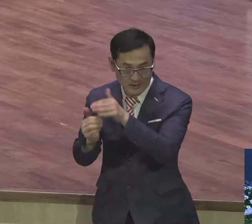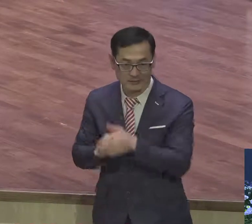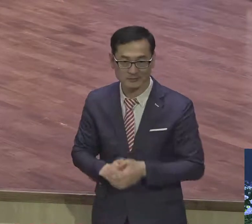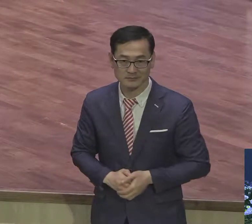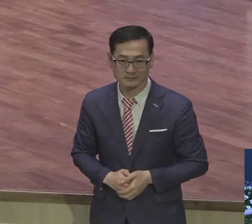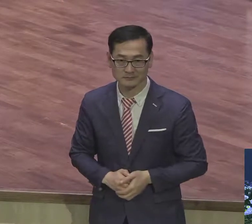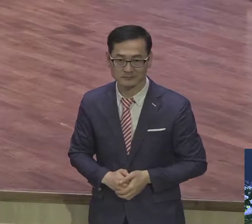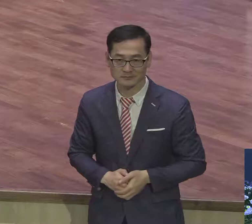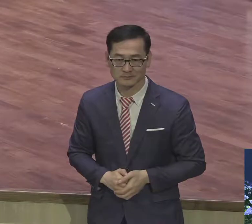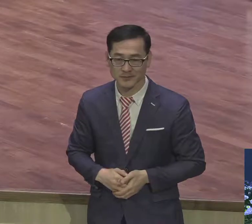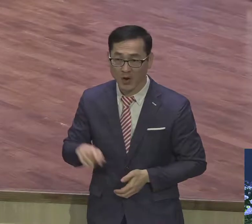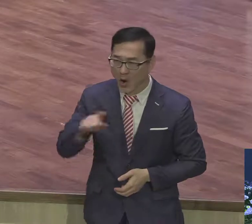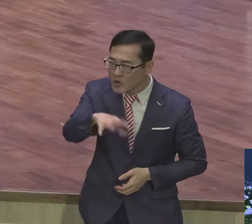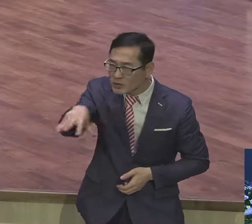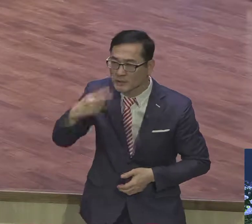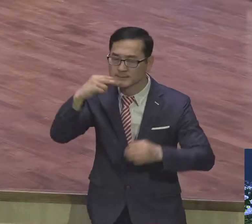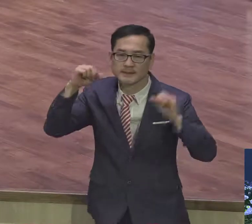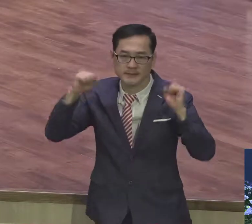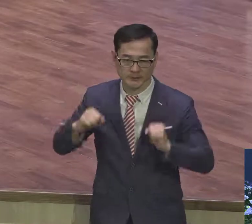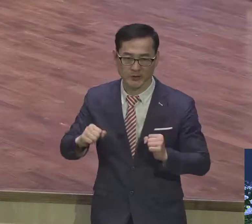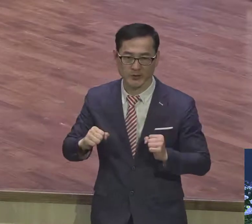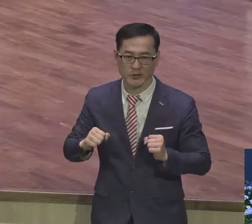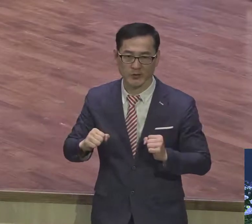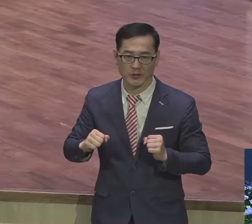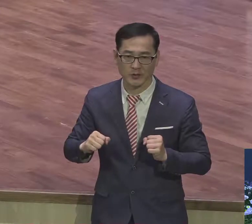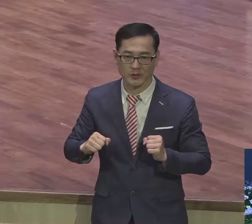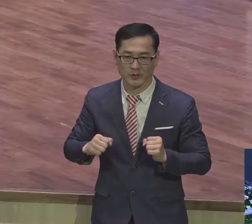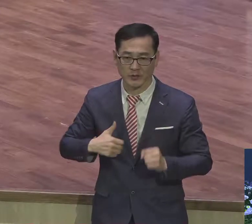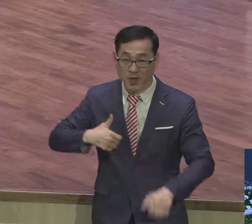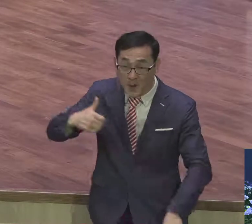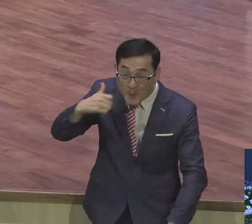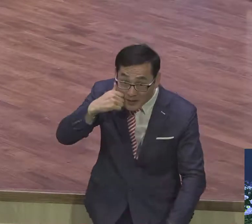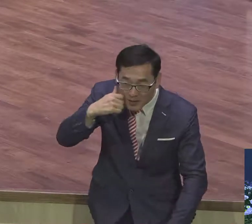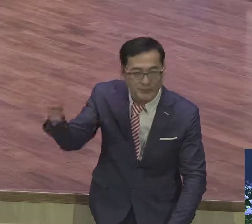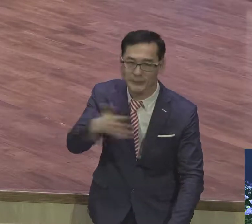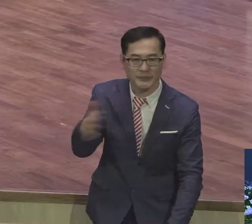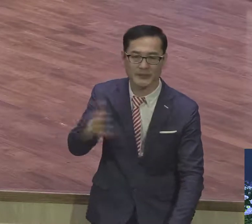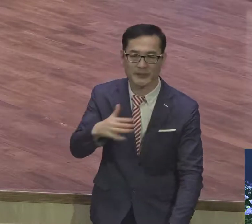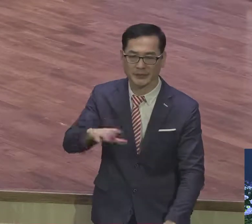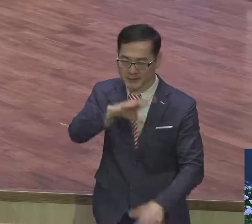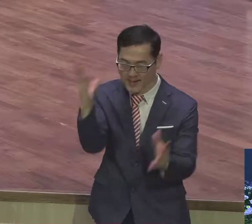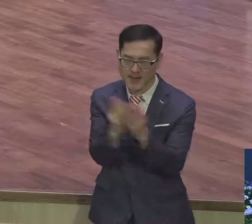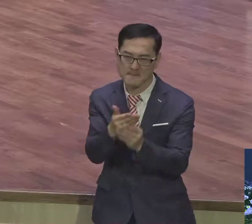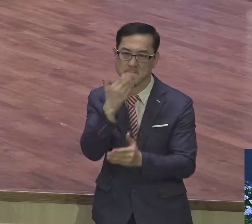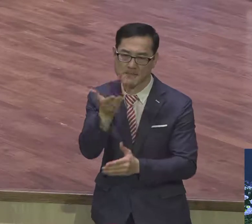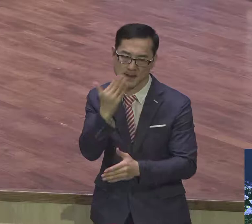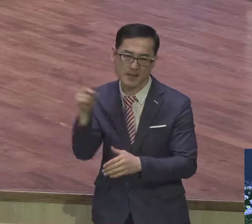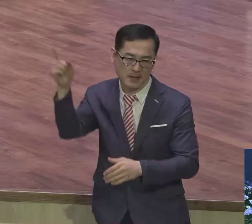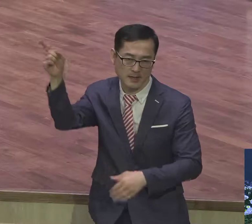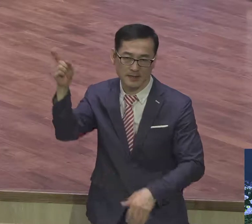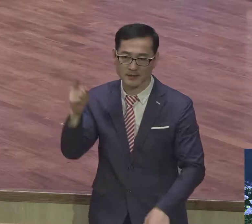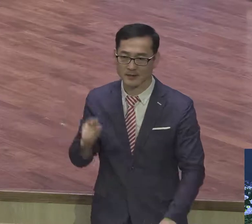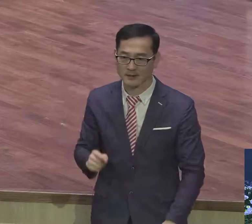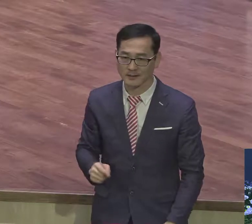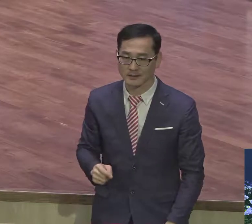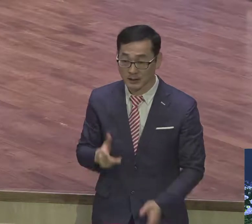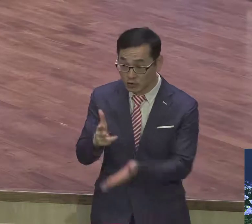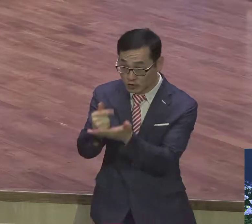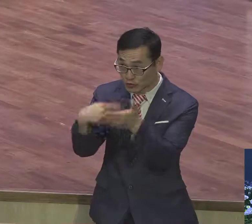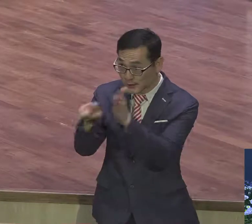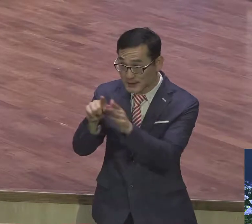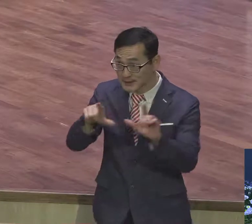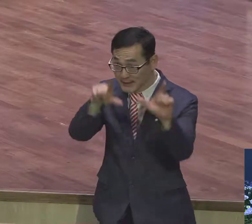부재하세요. 안 계시는 곳이 없어요. 못 하시는 곳이 없어요. 주를 위해 산다. 다른 뜻이 아니에요.